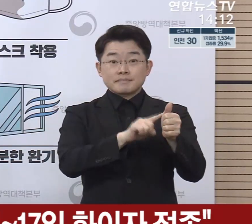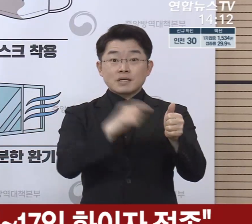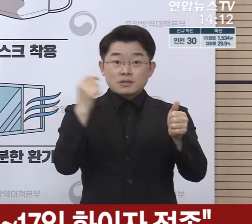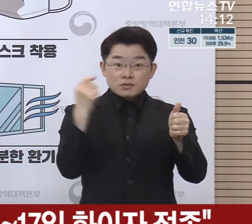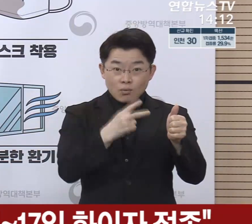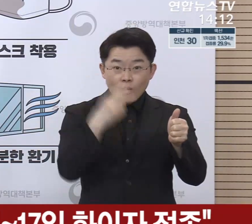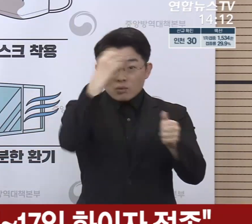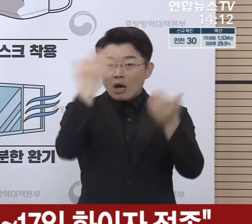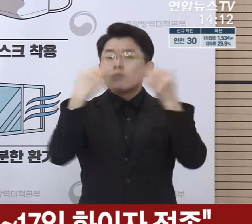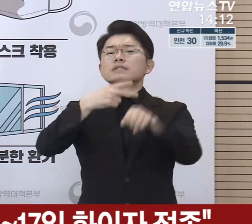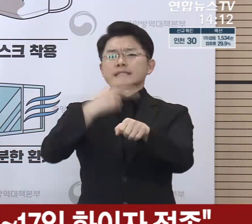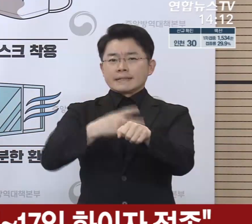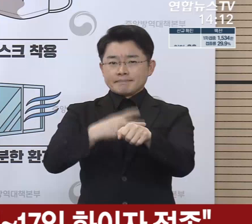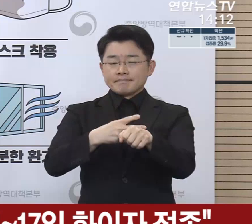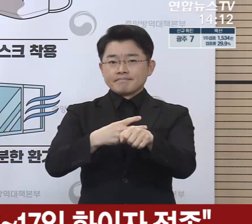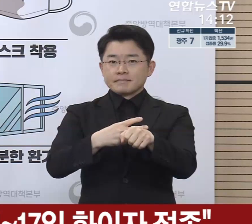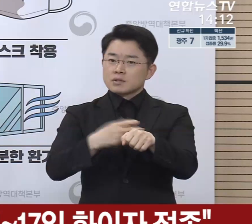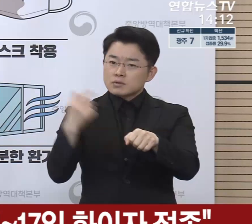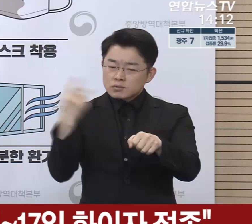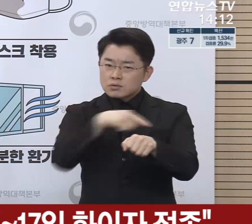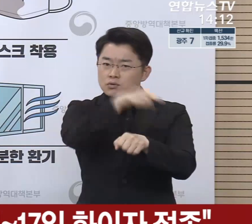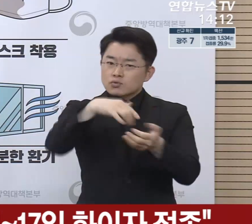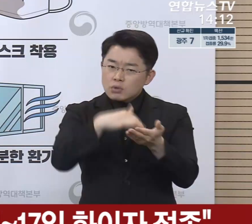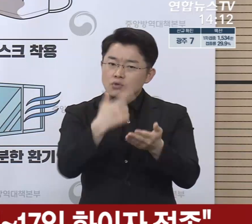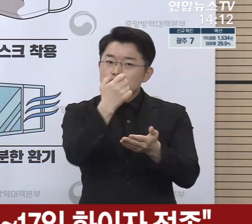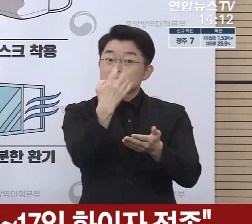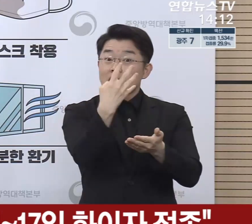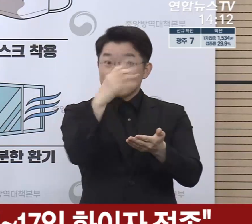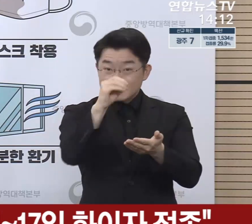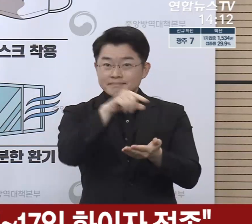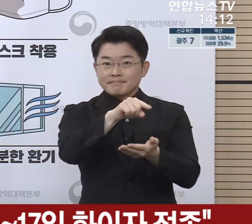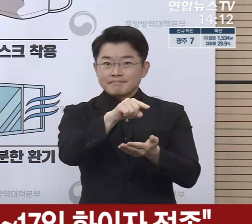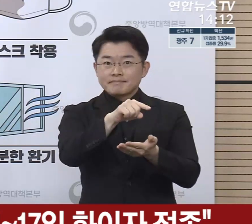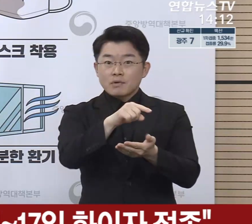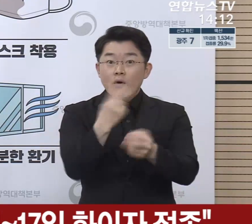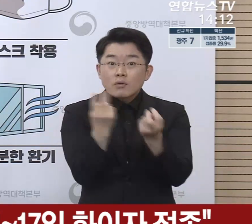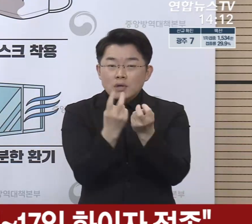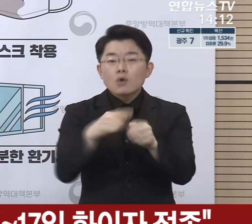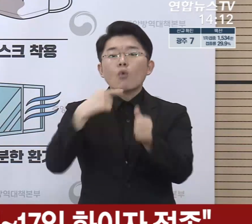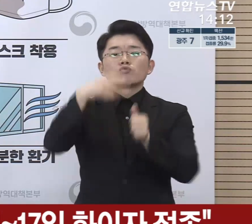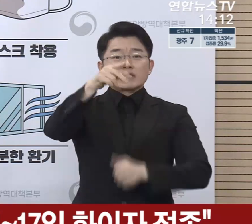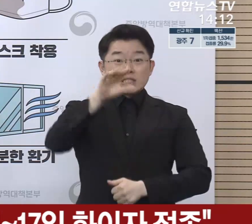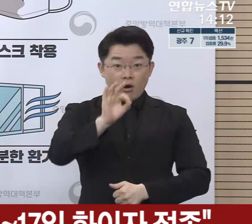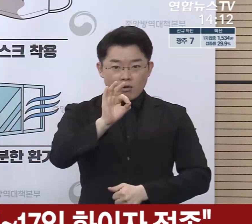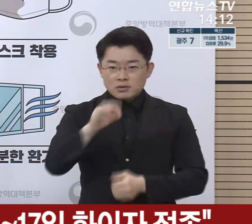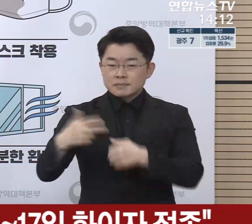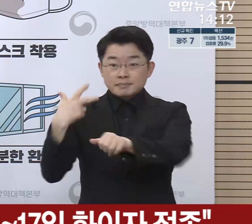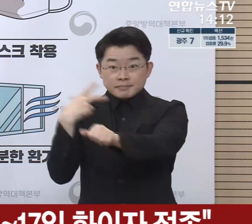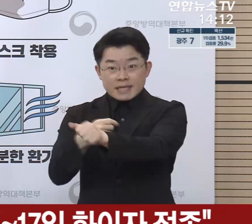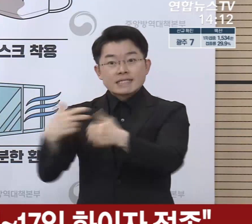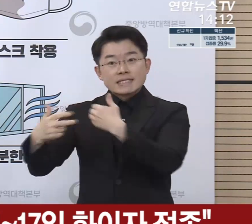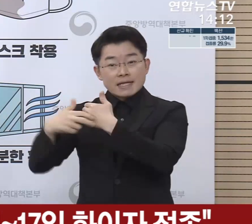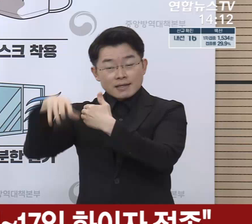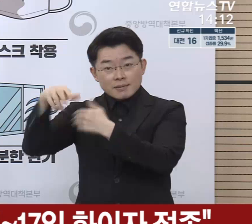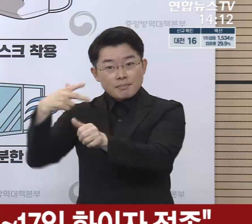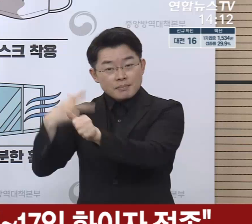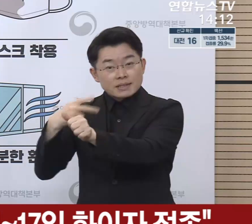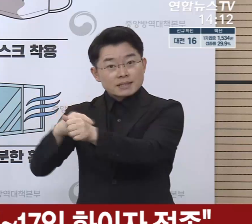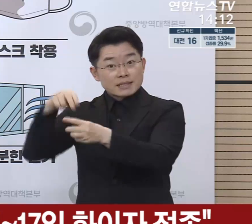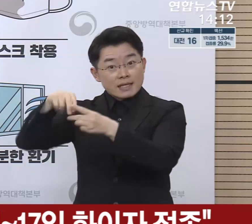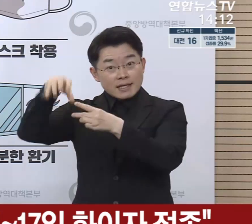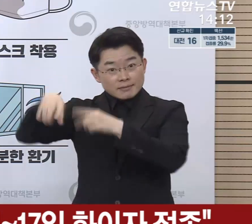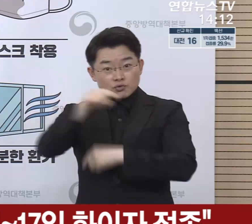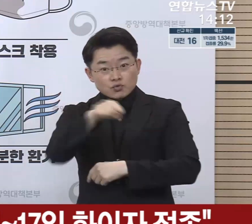학생과 고등학교 교직원 64만 명에 대해서는 관할 교육청과 예방접종센터 간의 사전